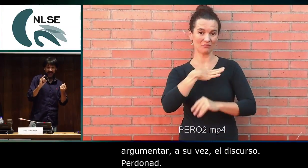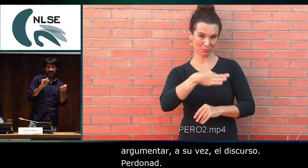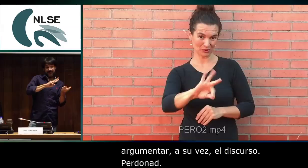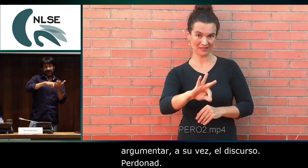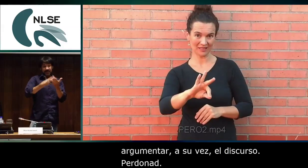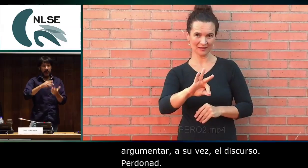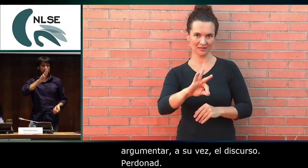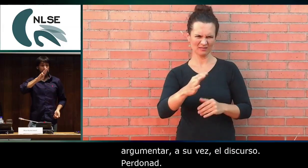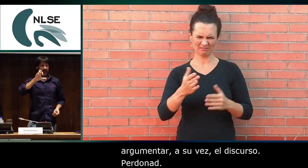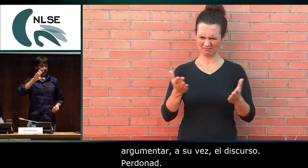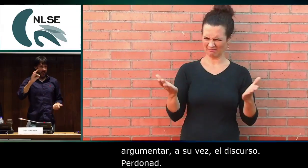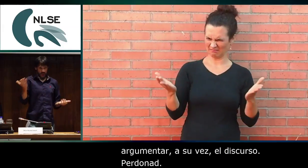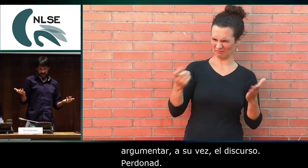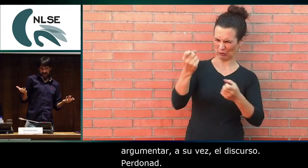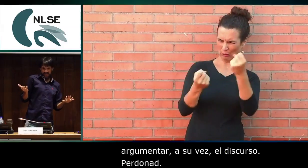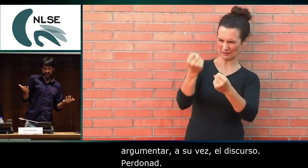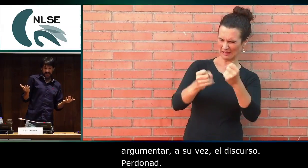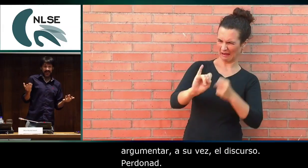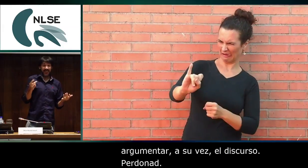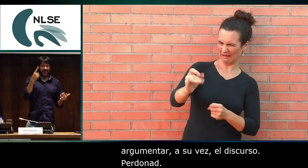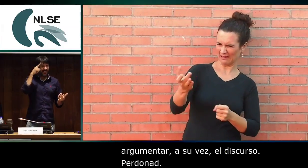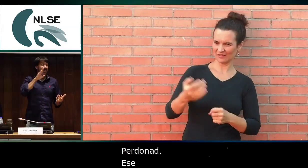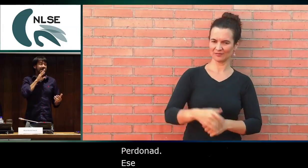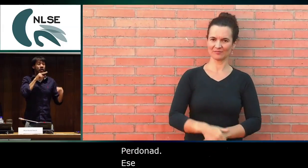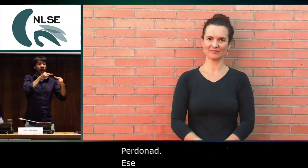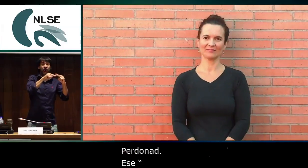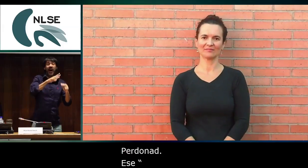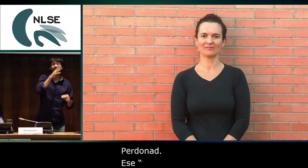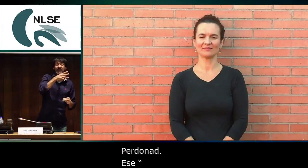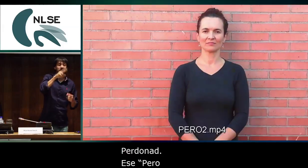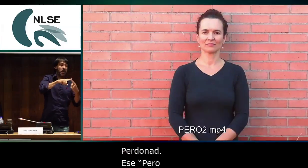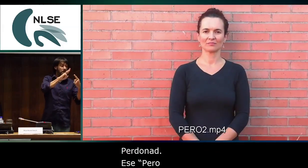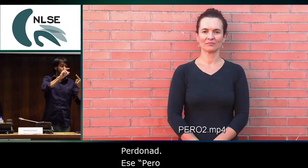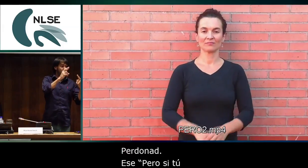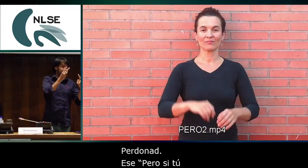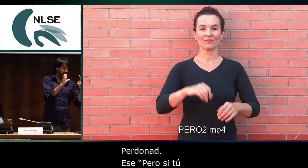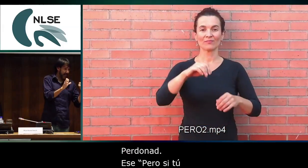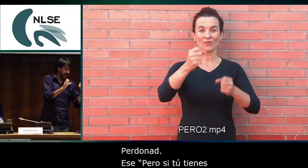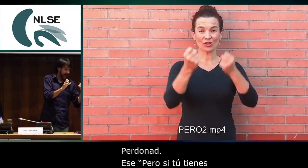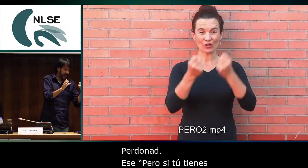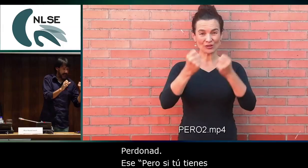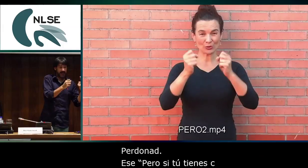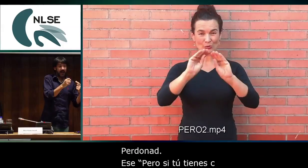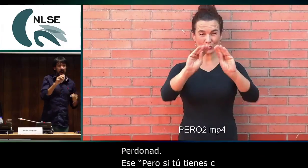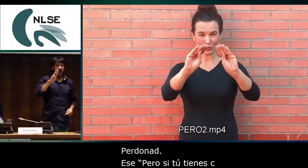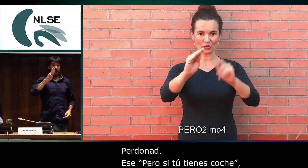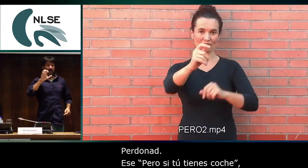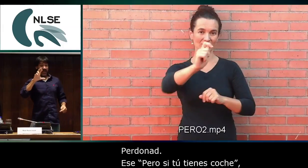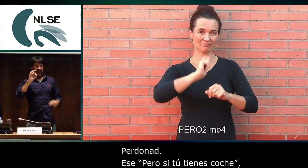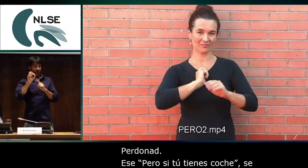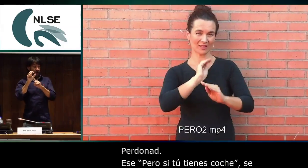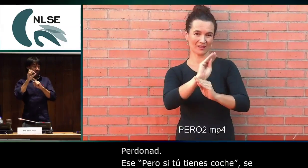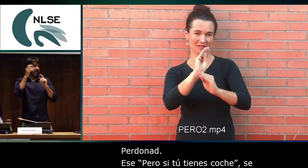Ese pero si tú tienes coche se traduciría en eso, pero si tú tienes coche. Lo que os he comentado antes de